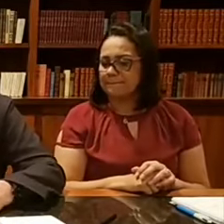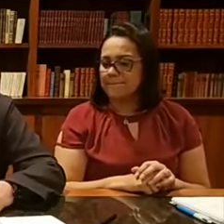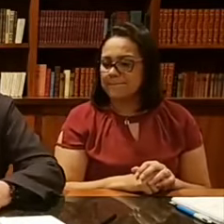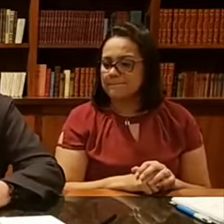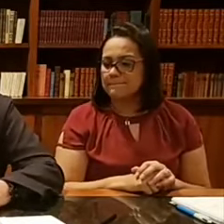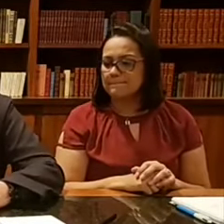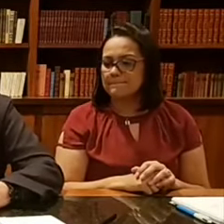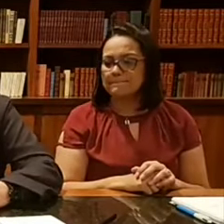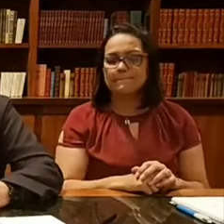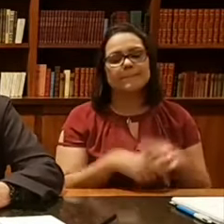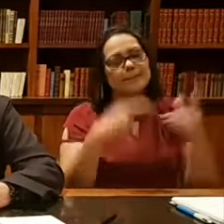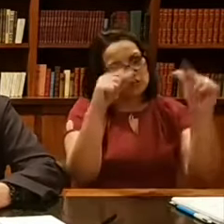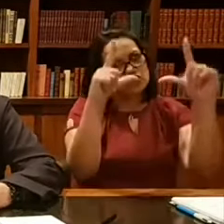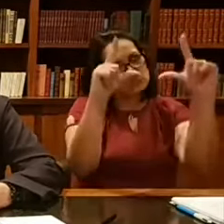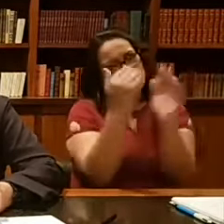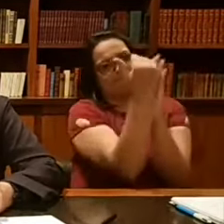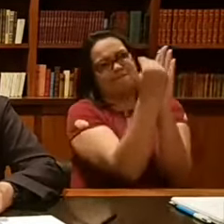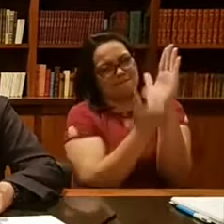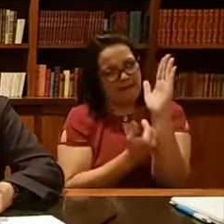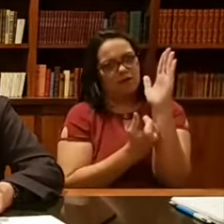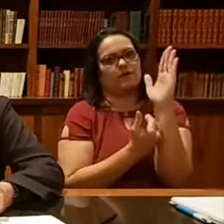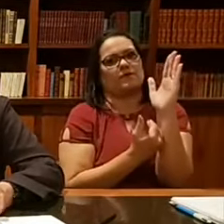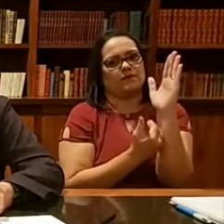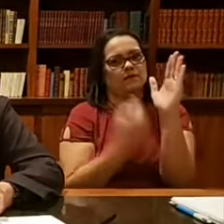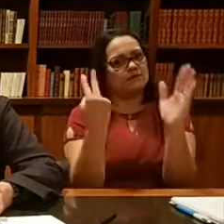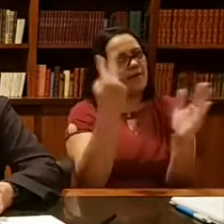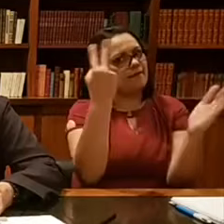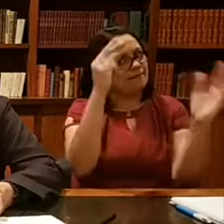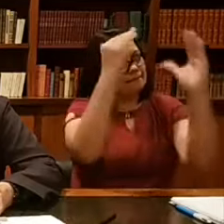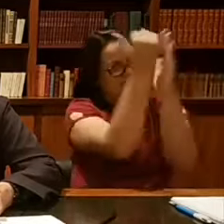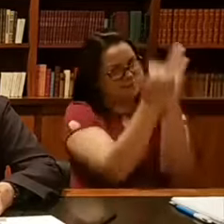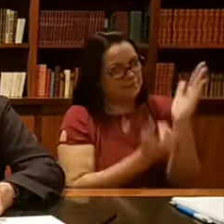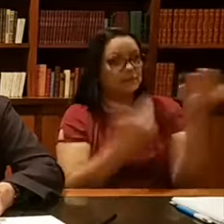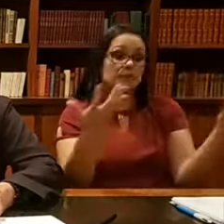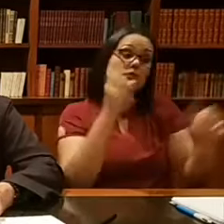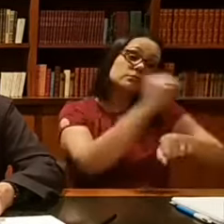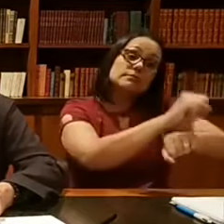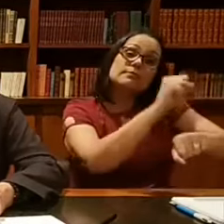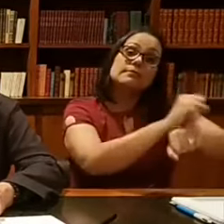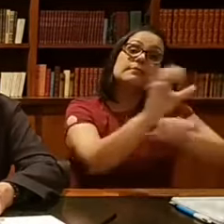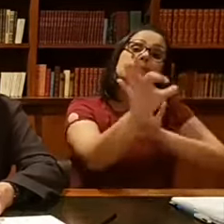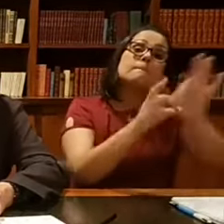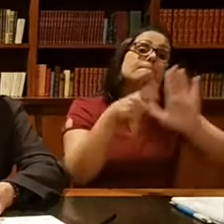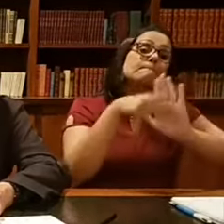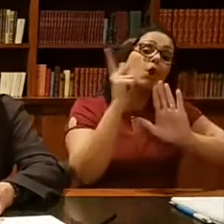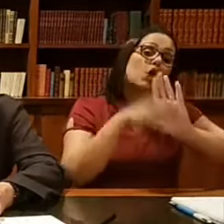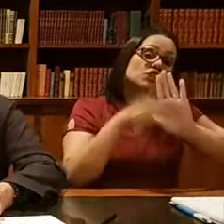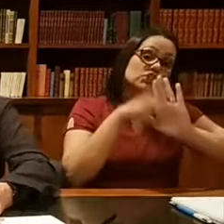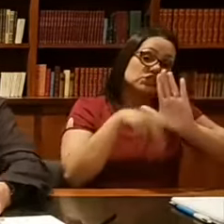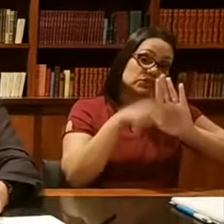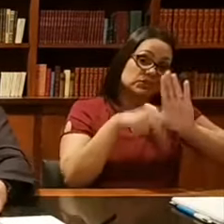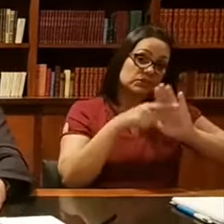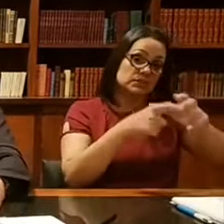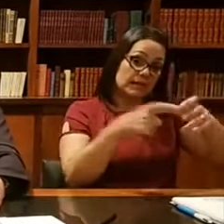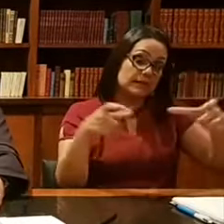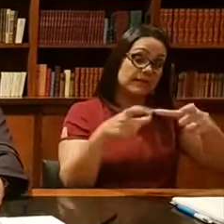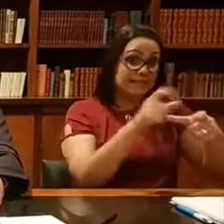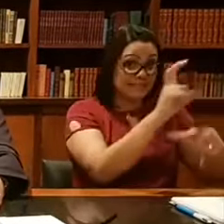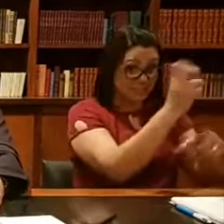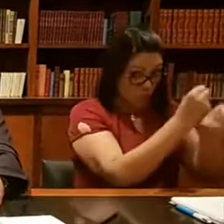motorista. Dependemos do parlamento, a votação do projeto que passa a validar a carteira de motorista de 5 para 10